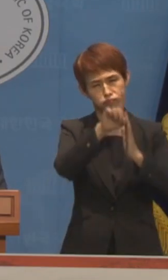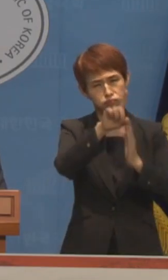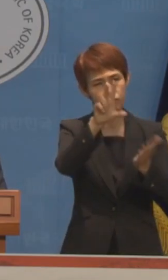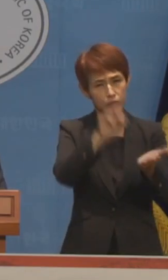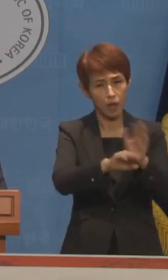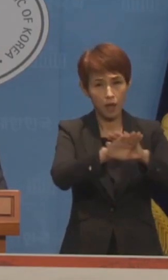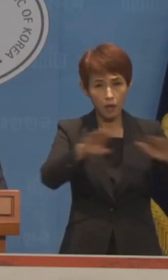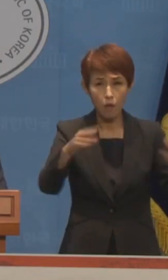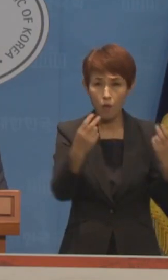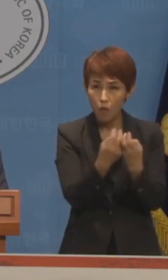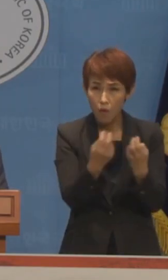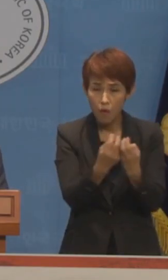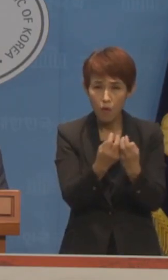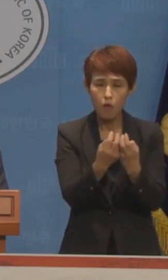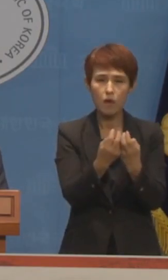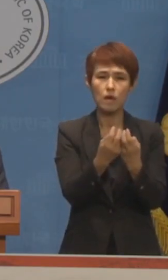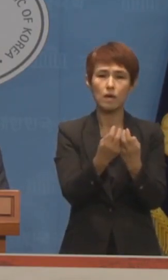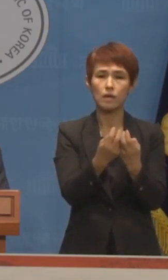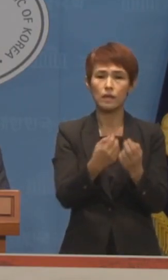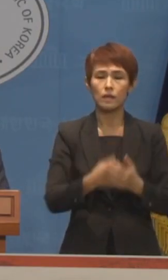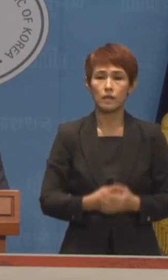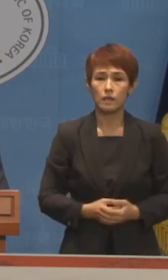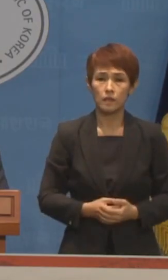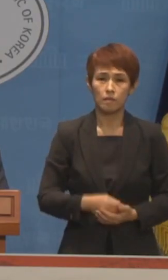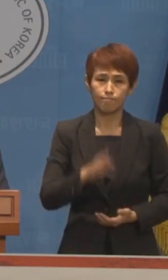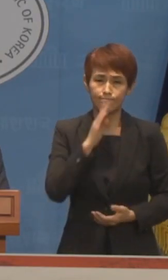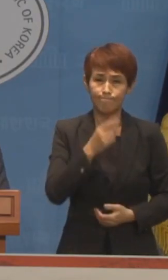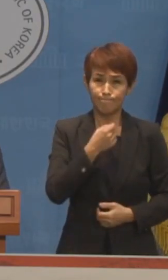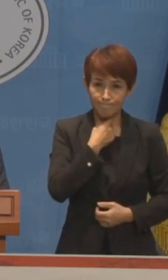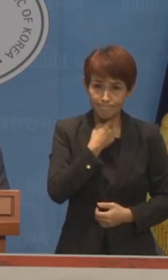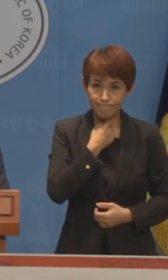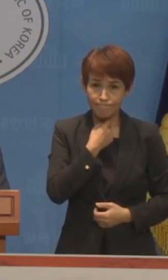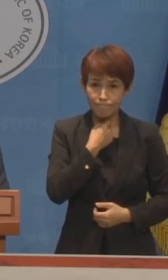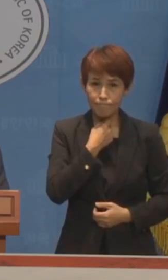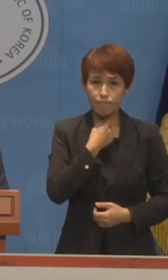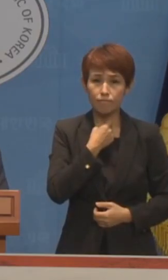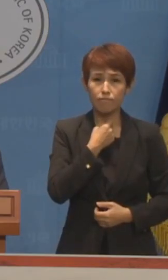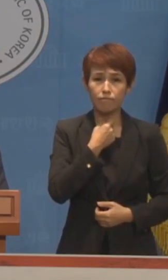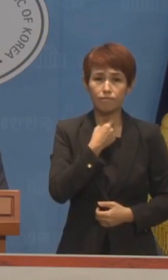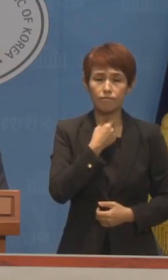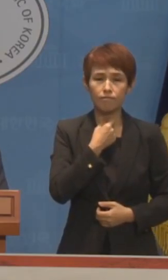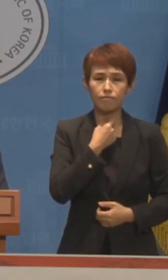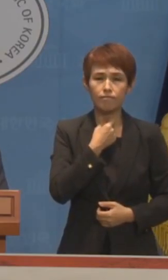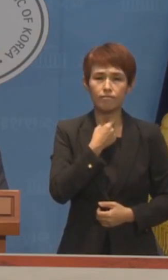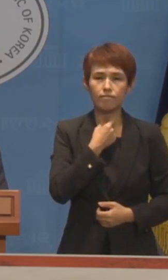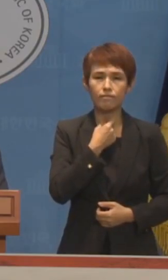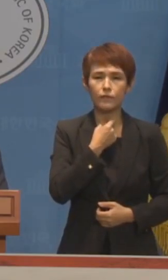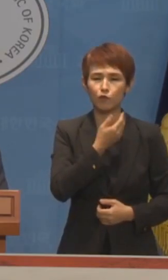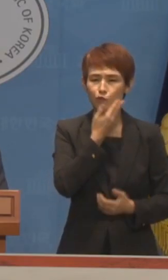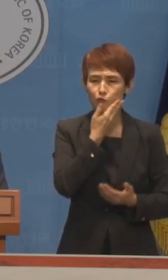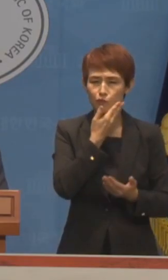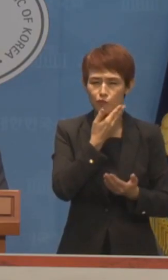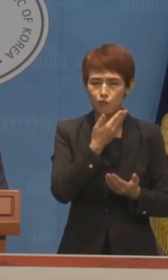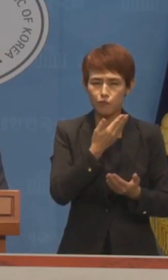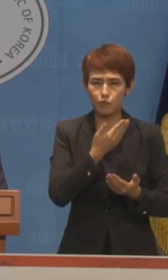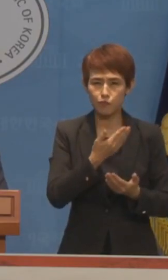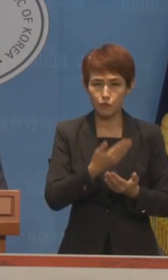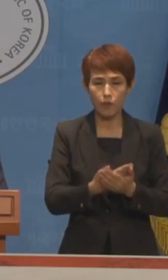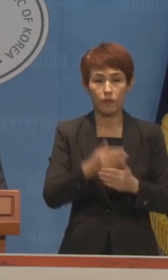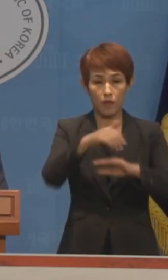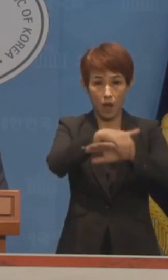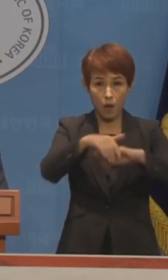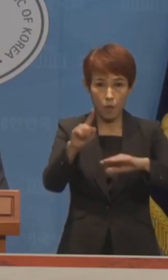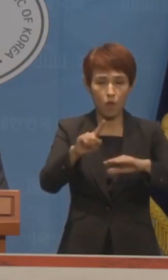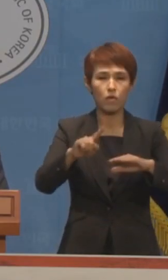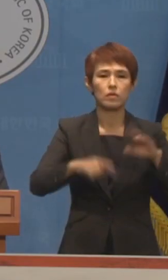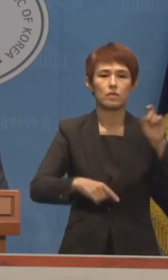노력을 진실로 한다면 앞으로도 여러분이 말씀하시겠습니다만 그 핵심적인 계획이라고 할